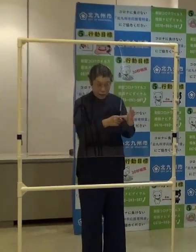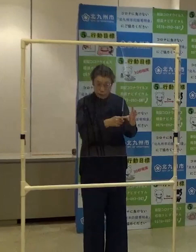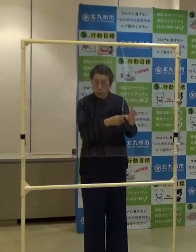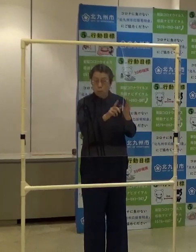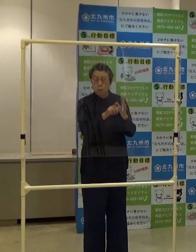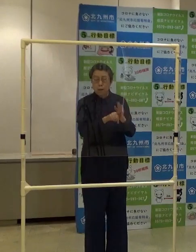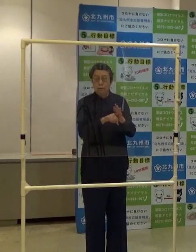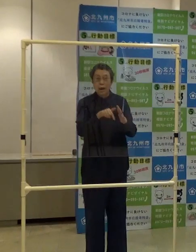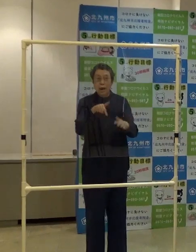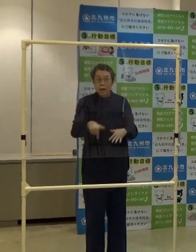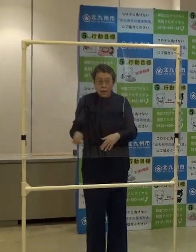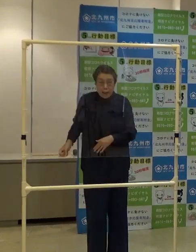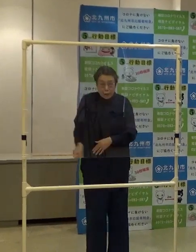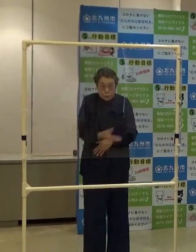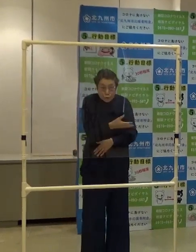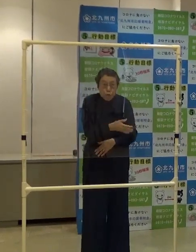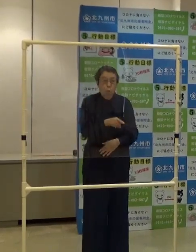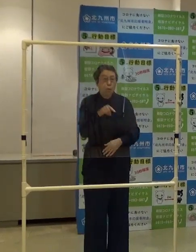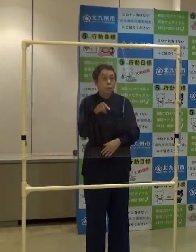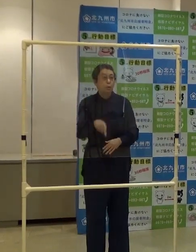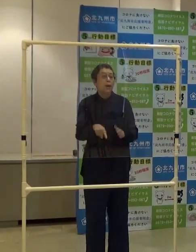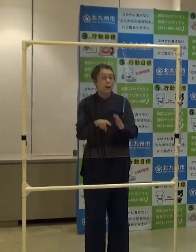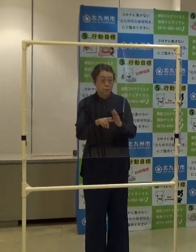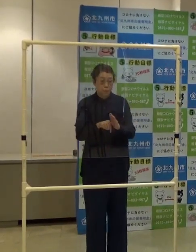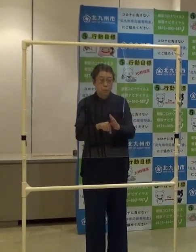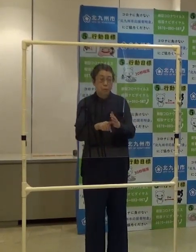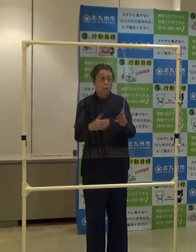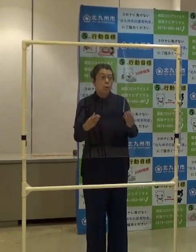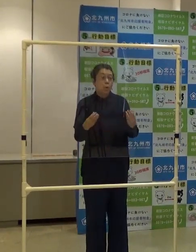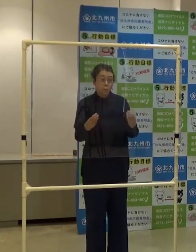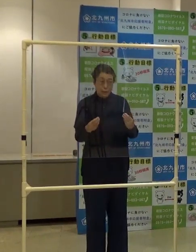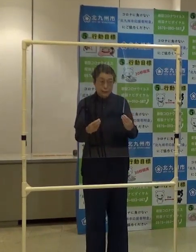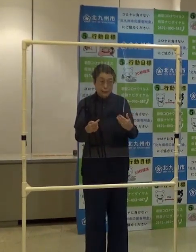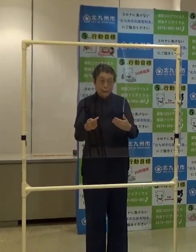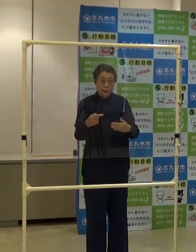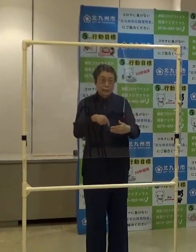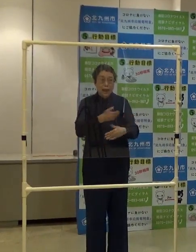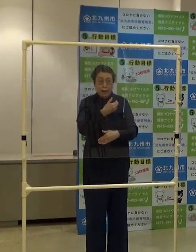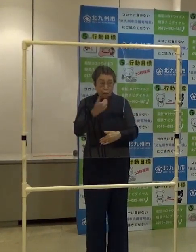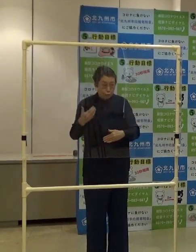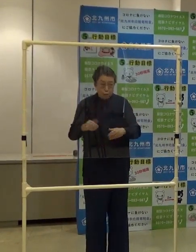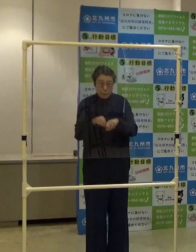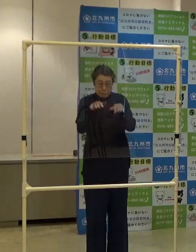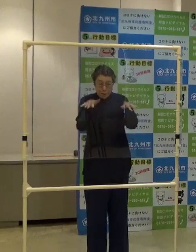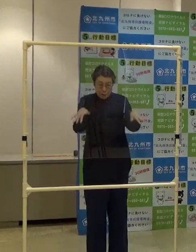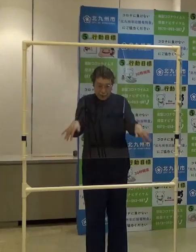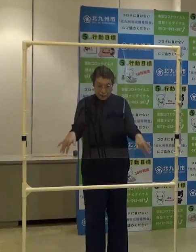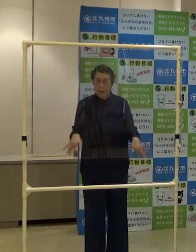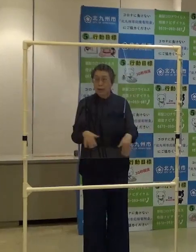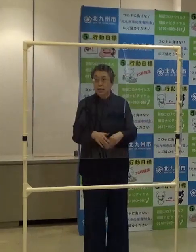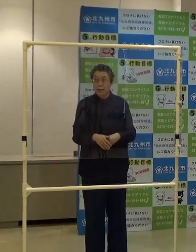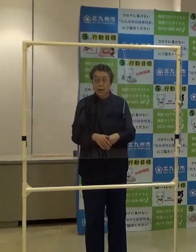の水の逆流というと内水氾濫というのが今回大きな被害を招いたと思うんですけど、